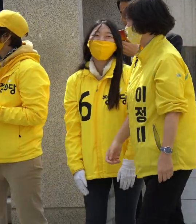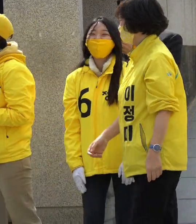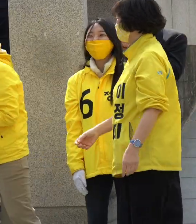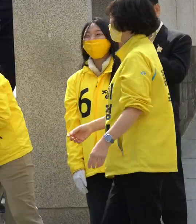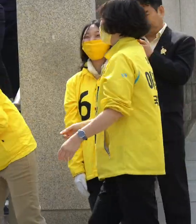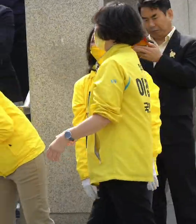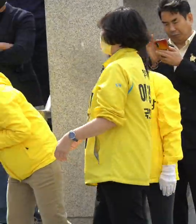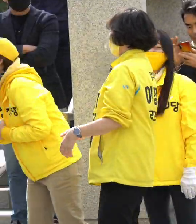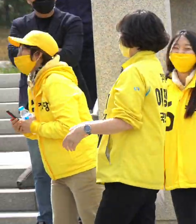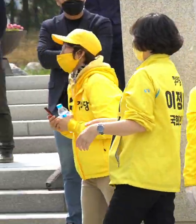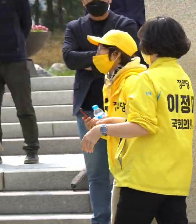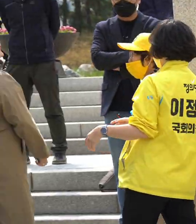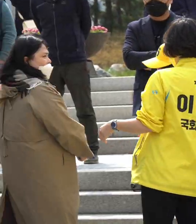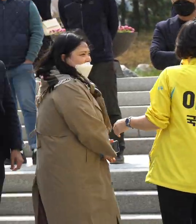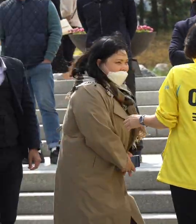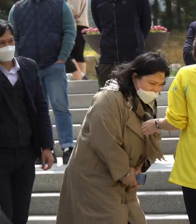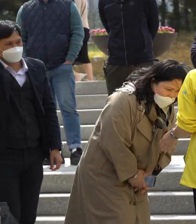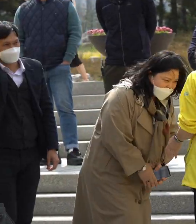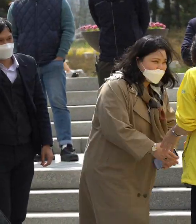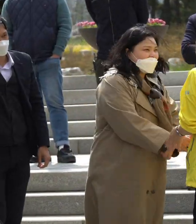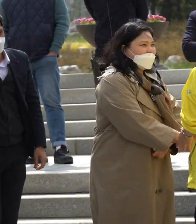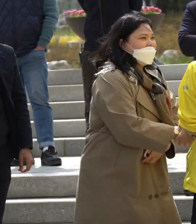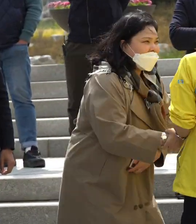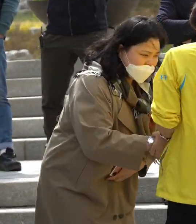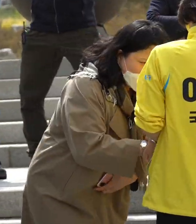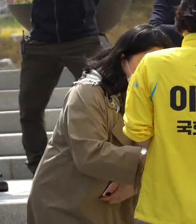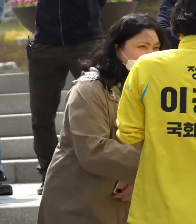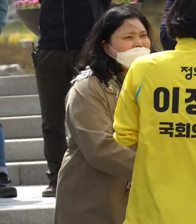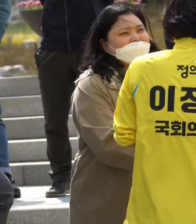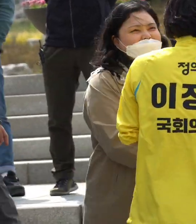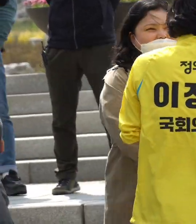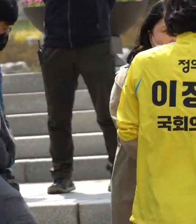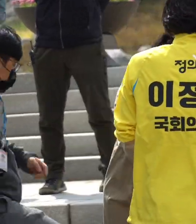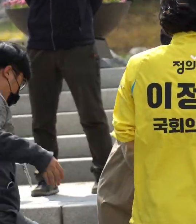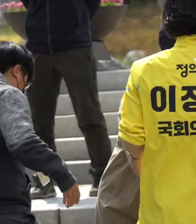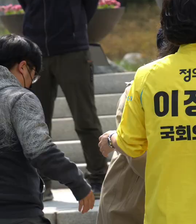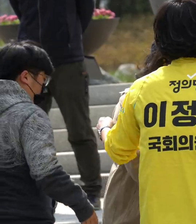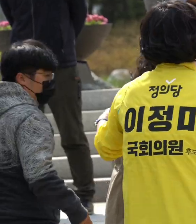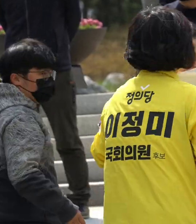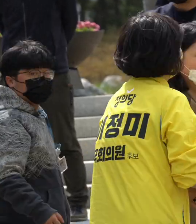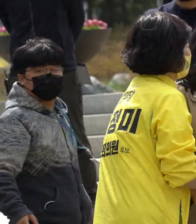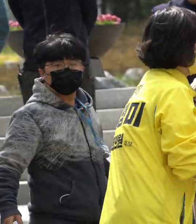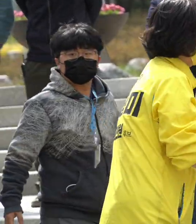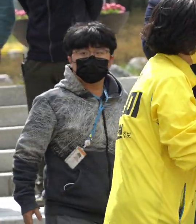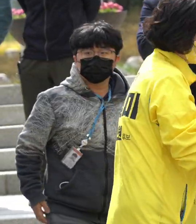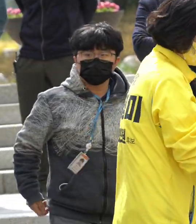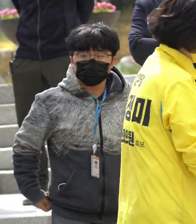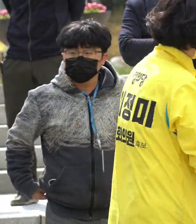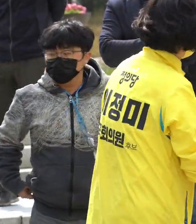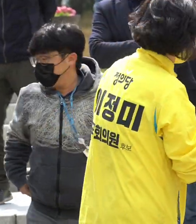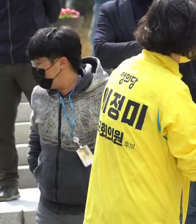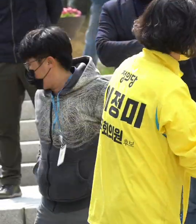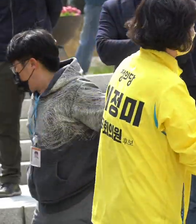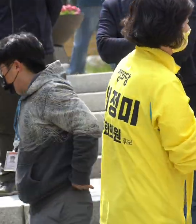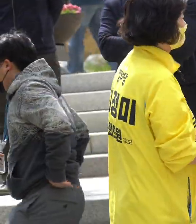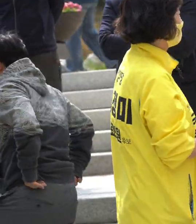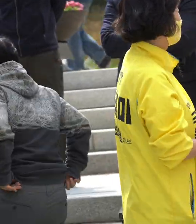네, 감사합니다. 4년 아니라 40년을 지켜낼 이정미 후보 꼭 당선시킵시다.